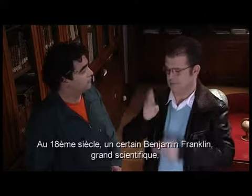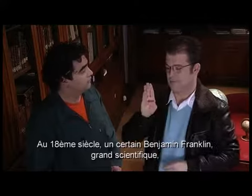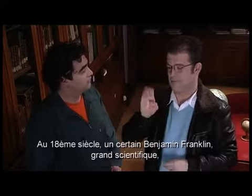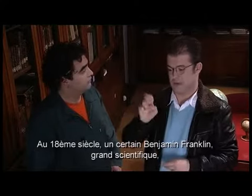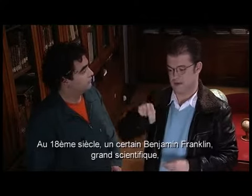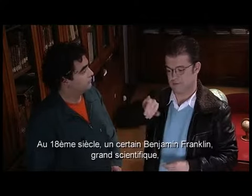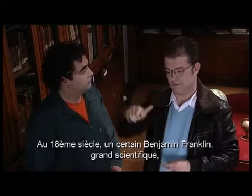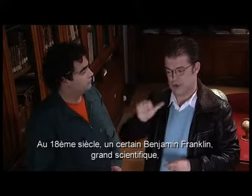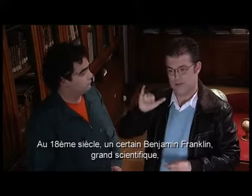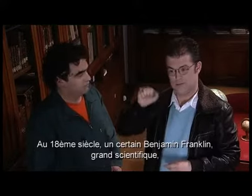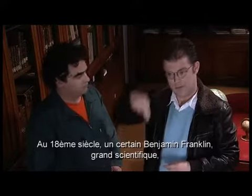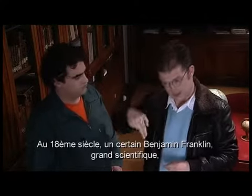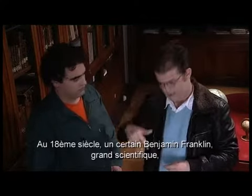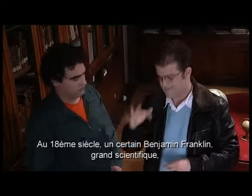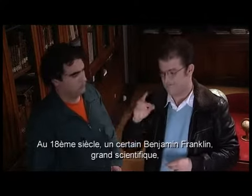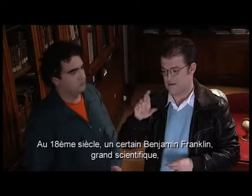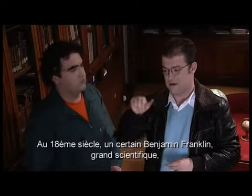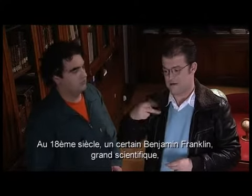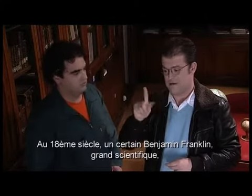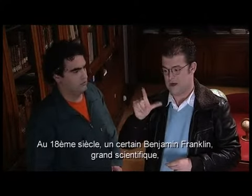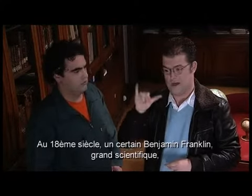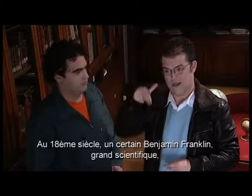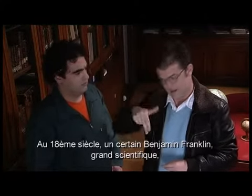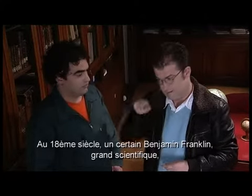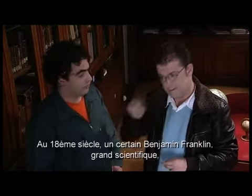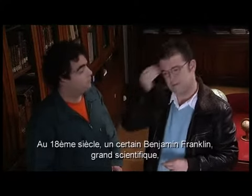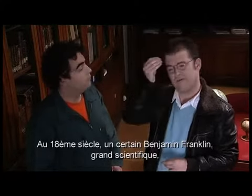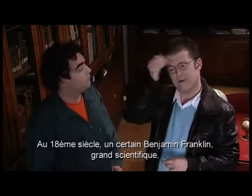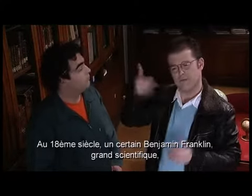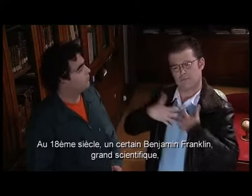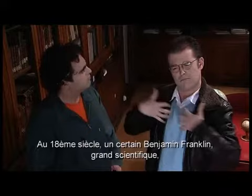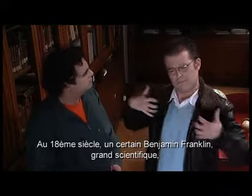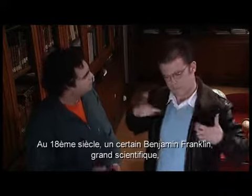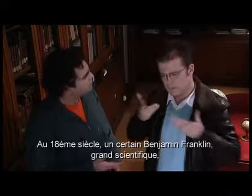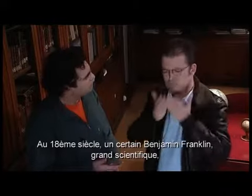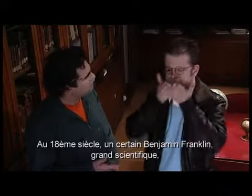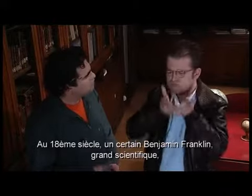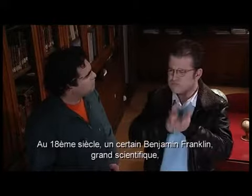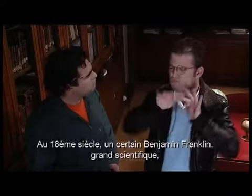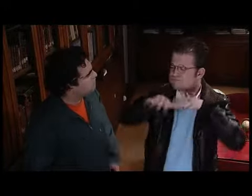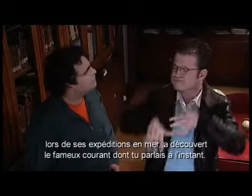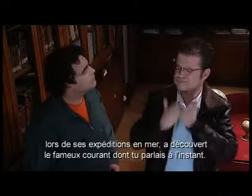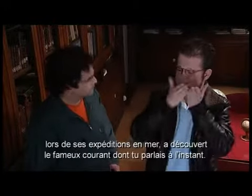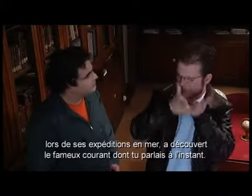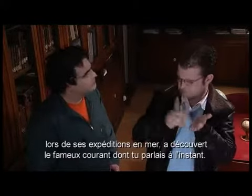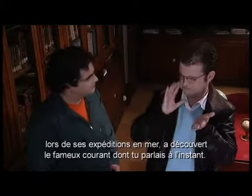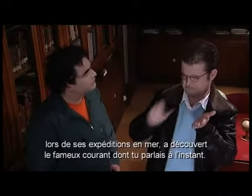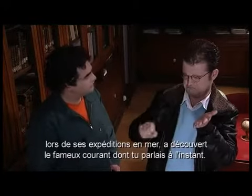un certain Benjamin Franklin, grand scientifique, qui lors de ses expéditions en